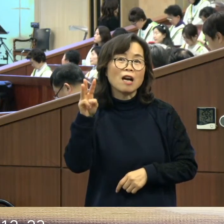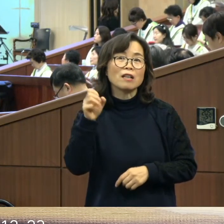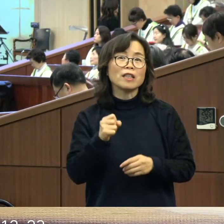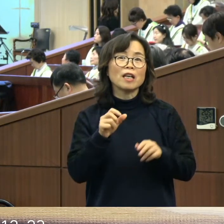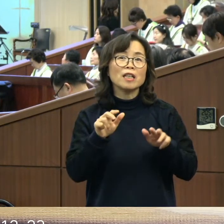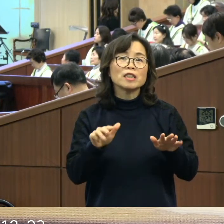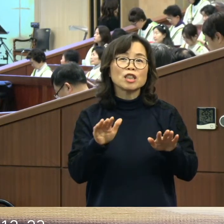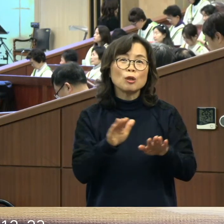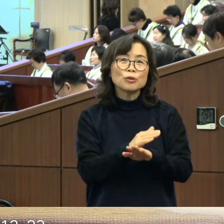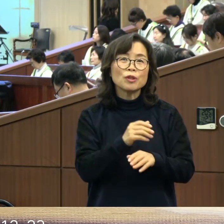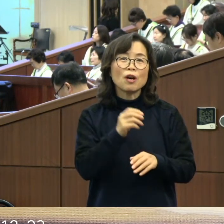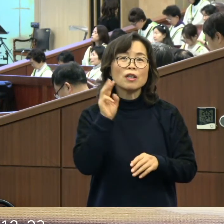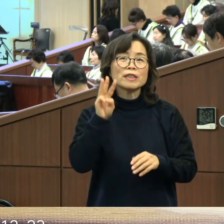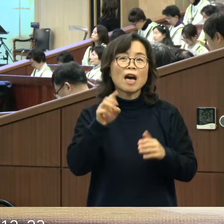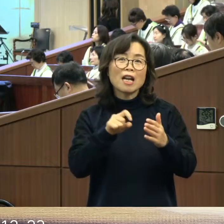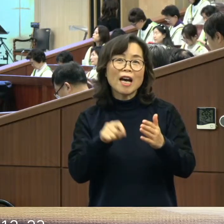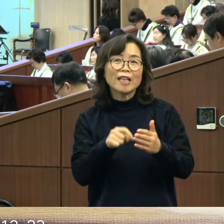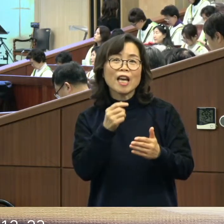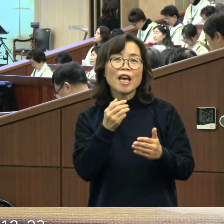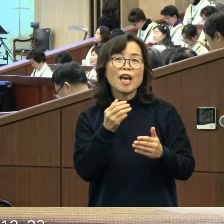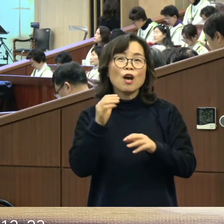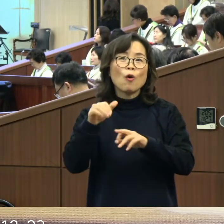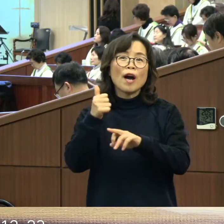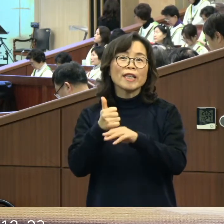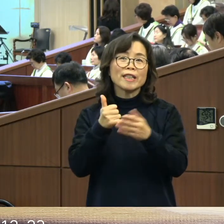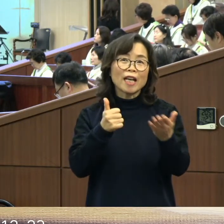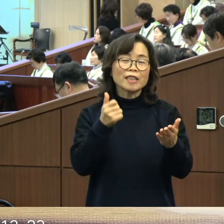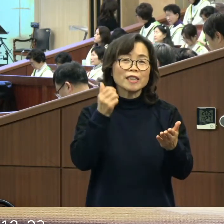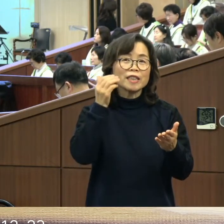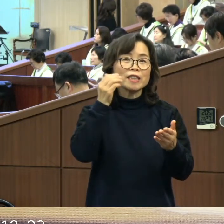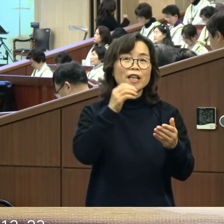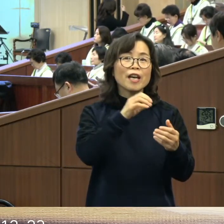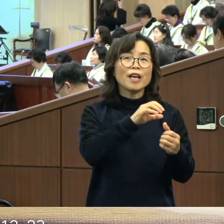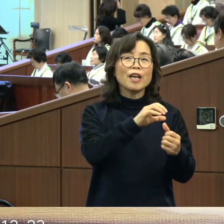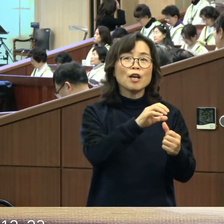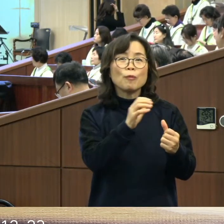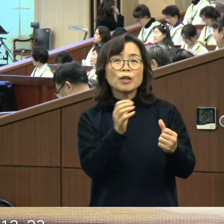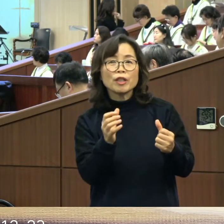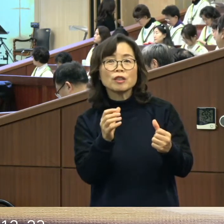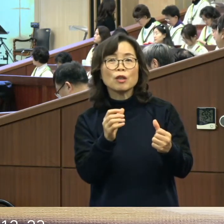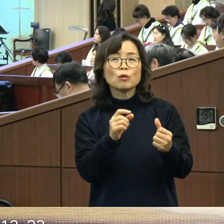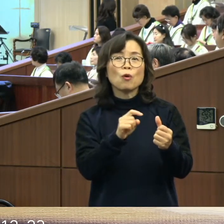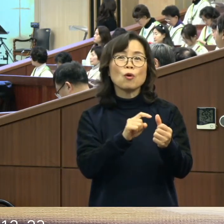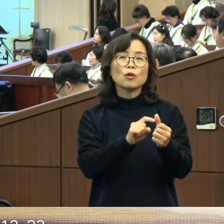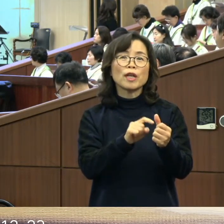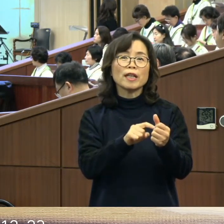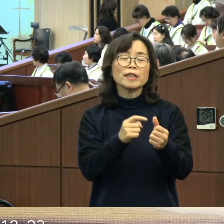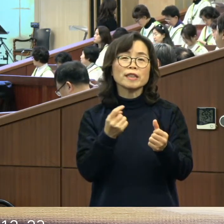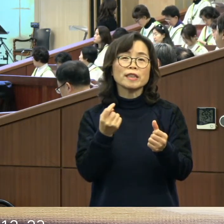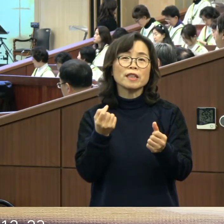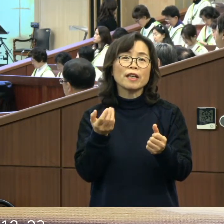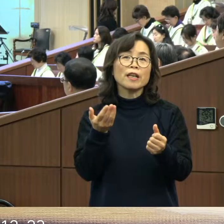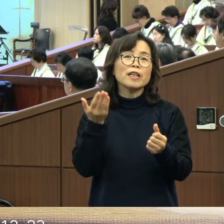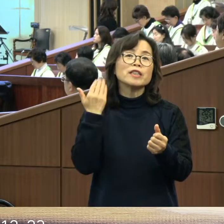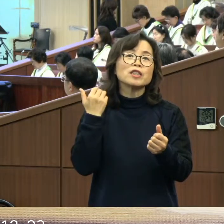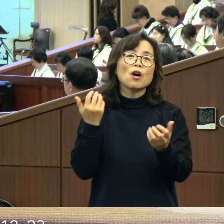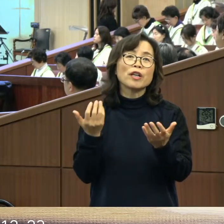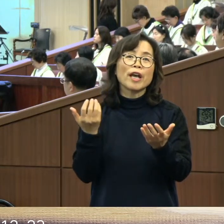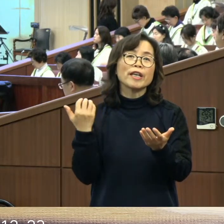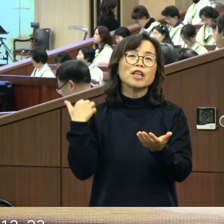사흘이라. 지금부터 사흘 안에 바로가 당신의 머리를 대고 당신의